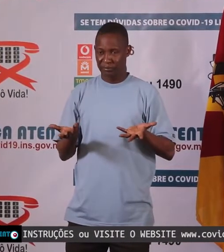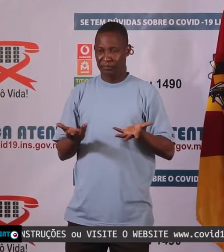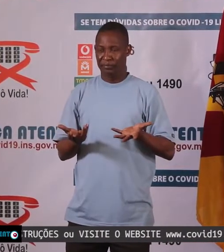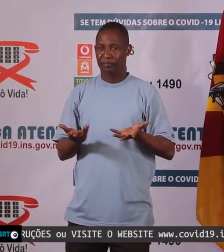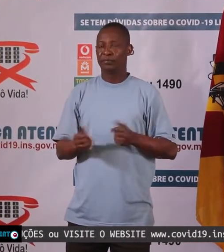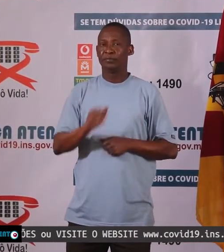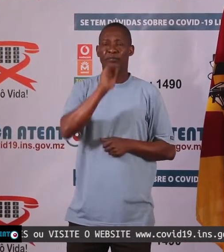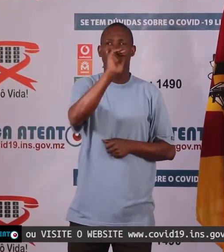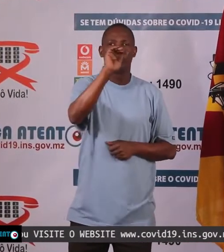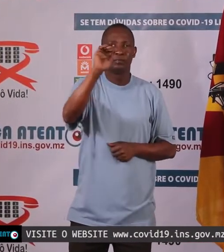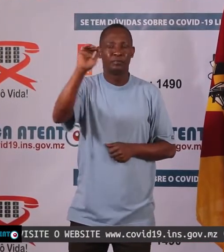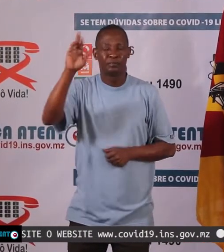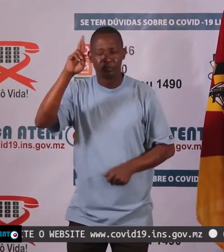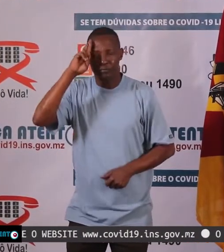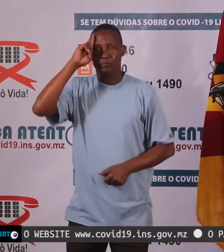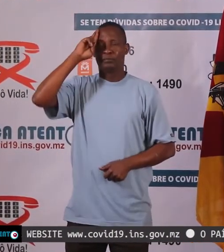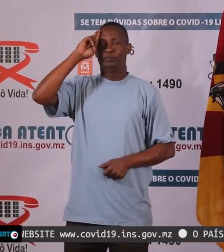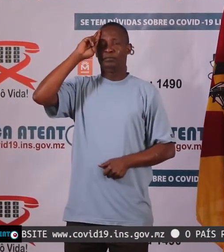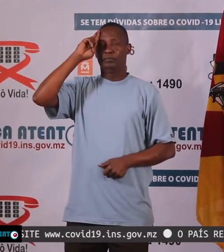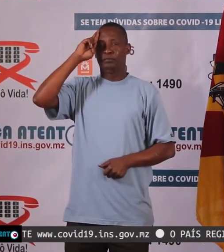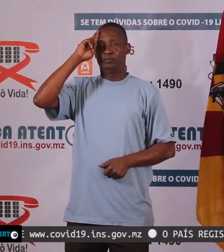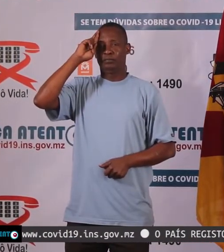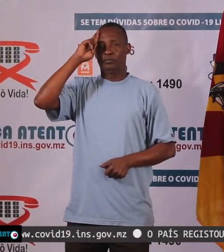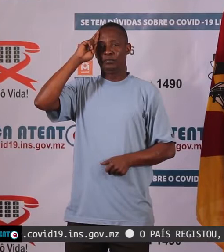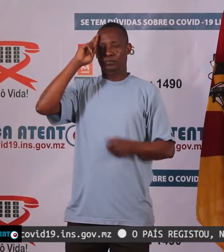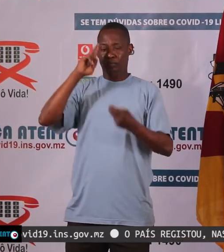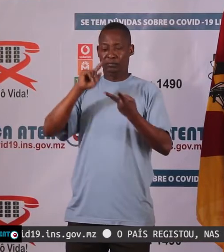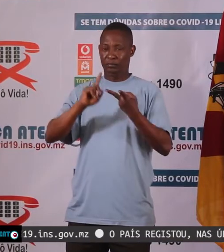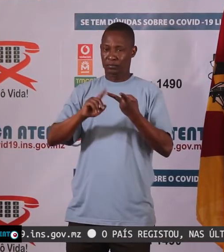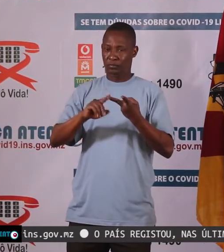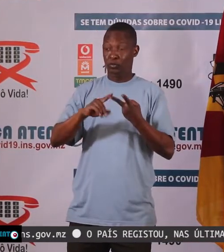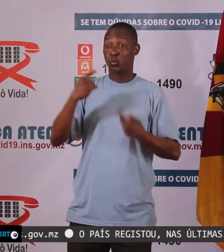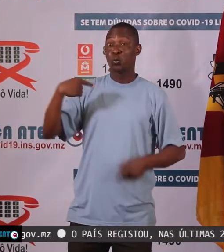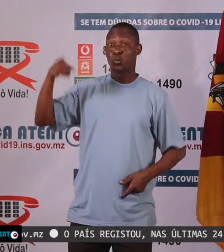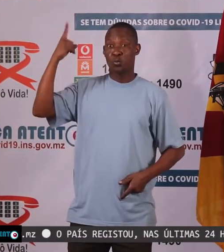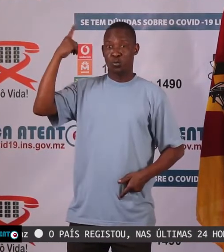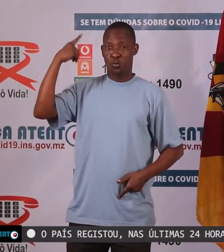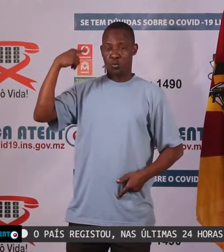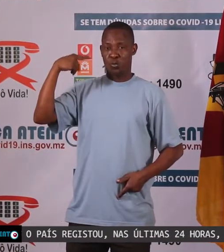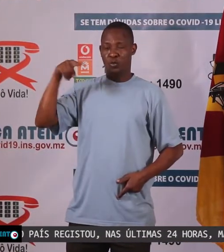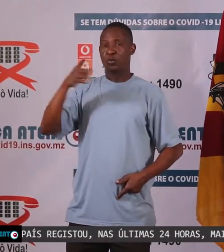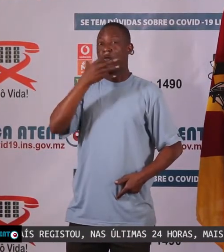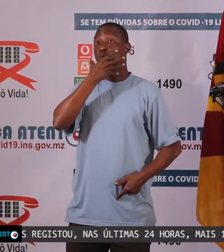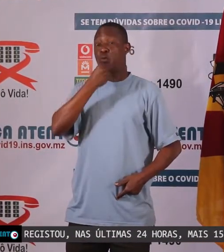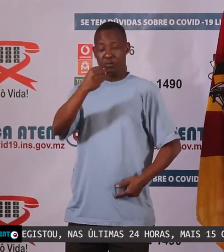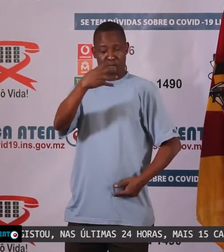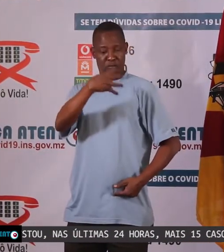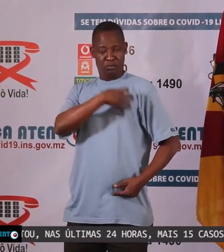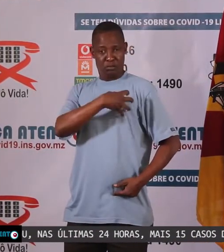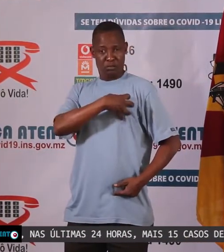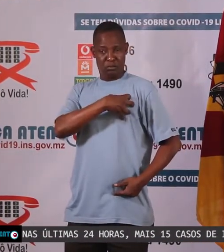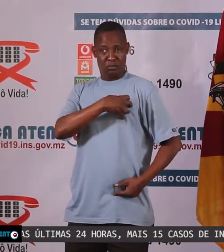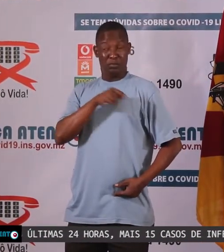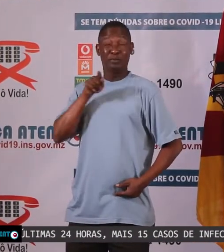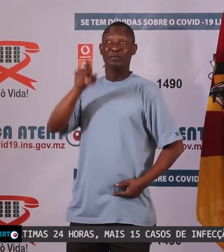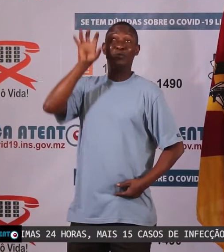recordar, e em seguimento daquilo que foi o discurso de Sua Excelência, o Ministro da Saúde, ontem na cidade de Nampula, que